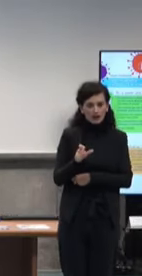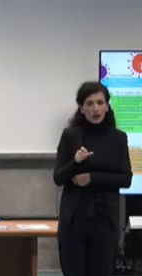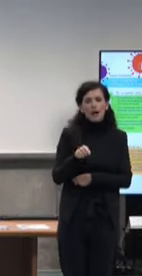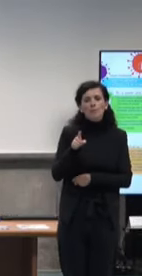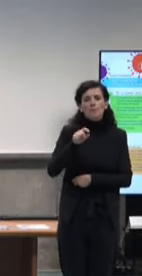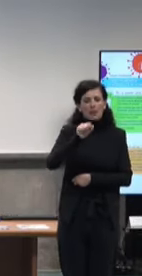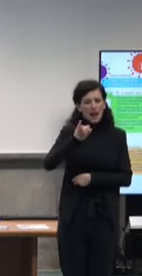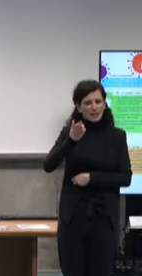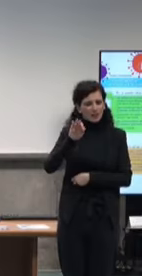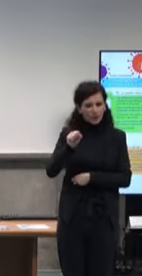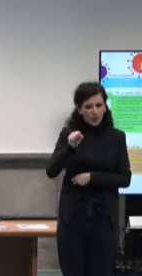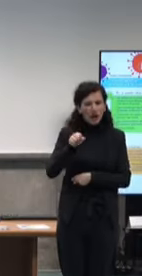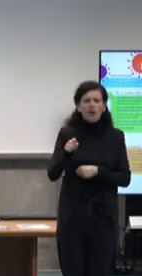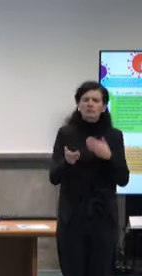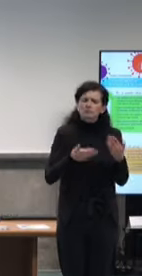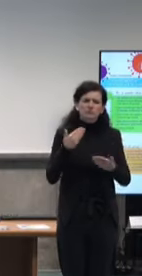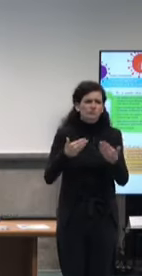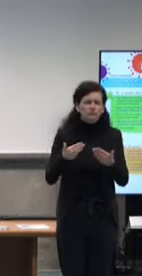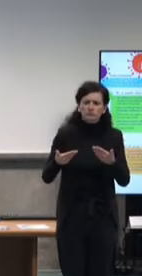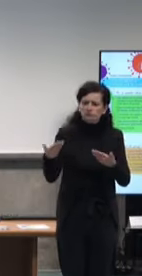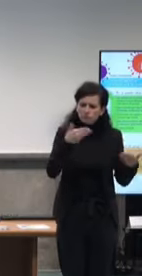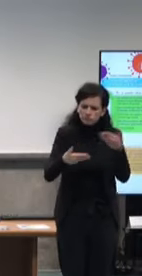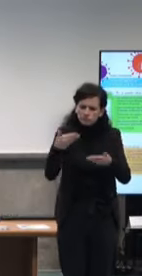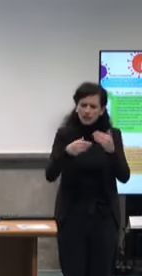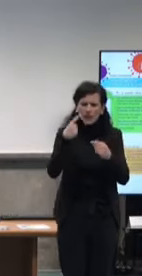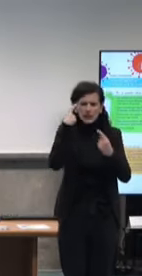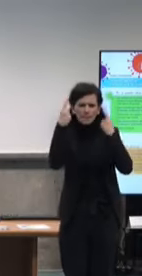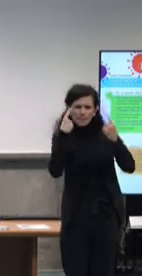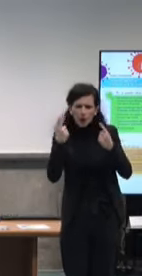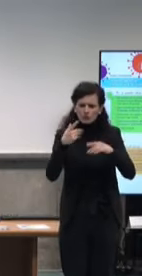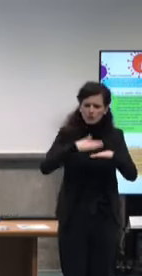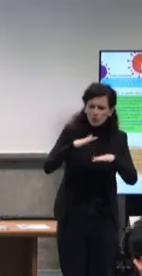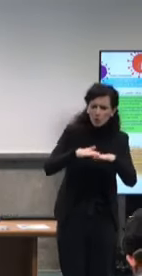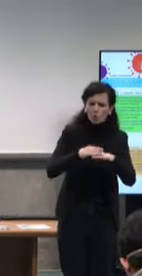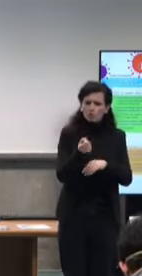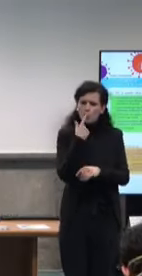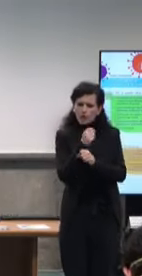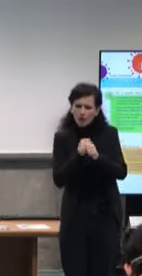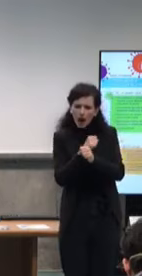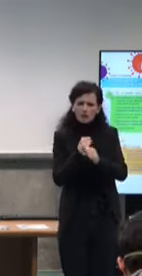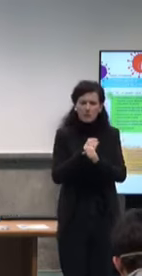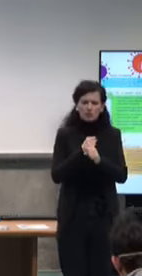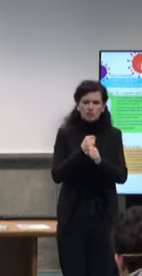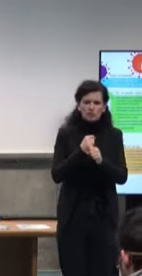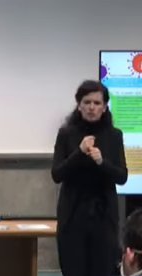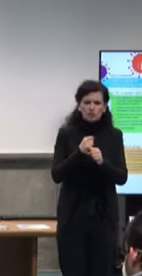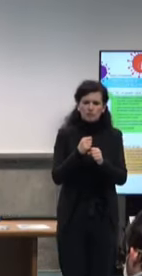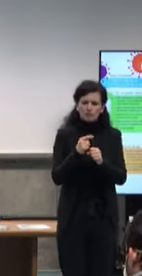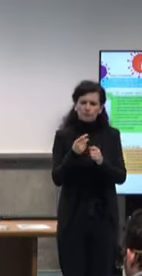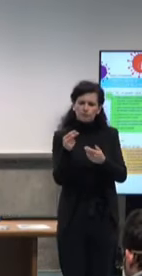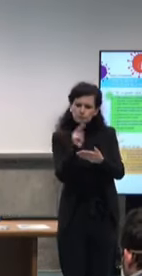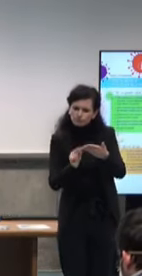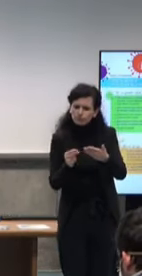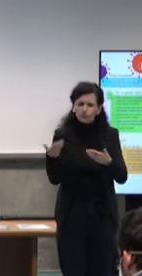raccogliere le varie istanze i vari disegni le varie ipotesi di utilizzo di farmaci di principi attivi per contrastare